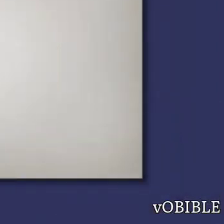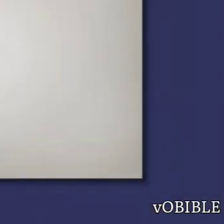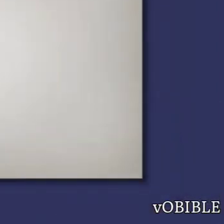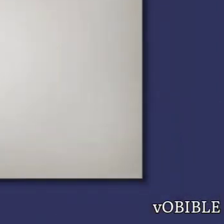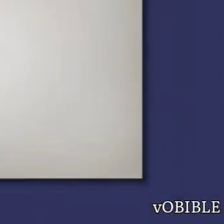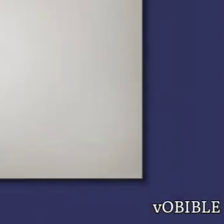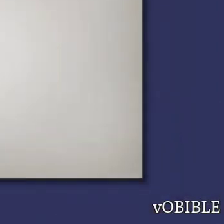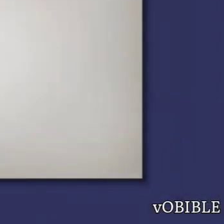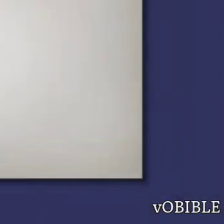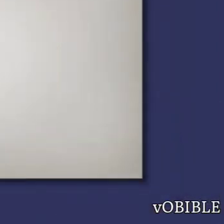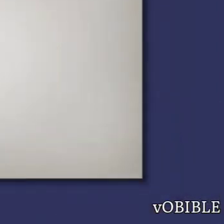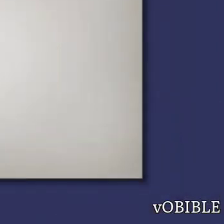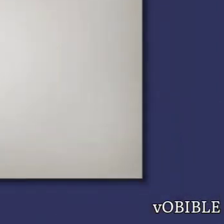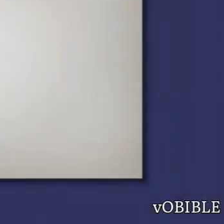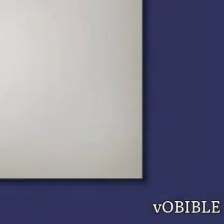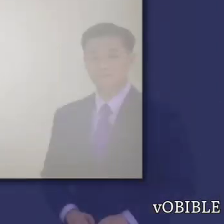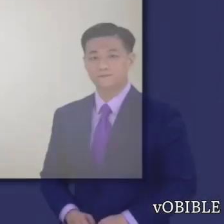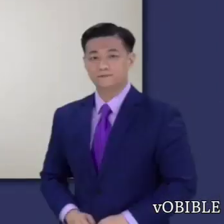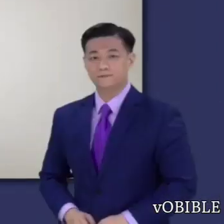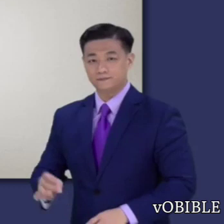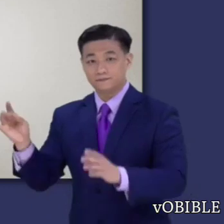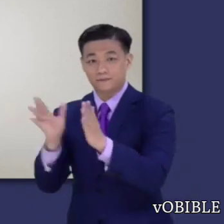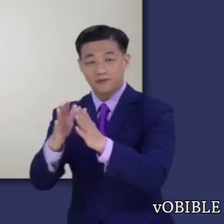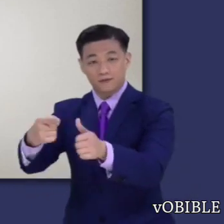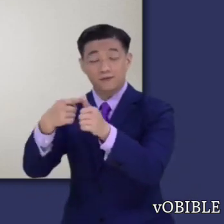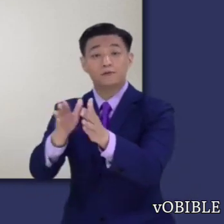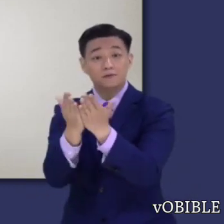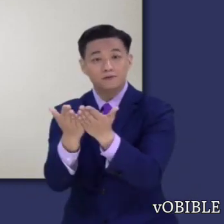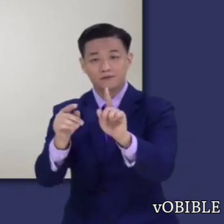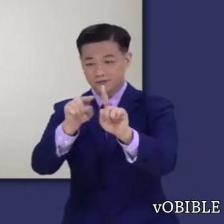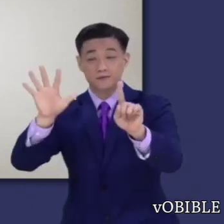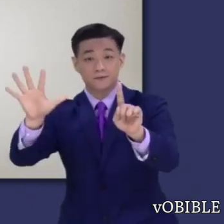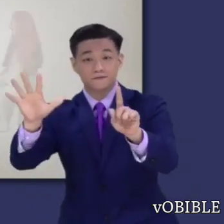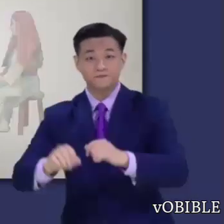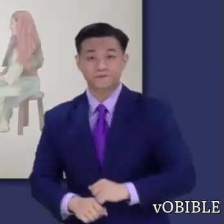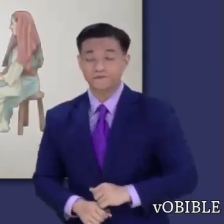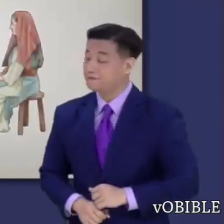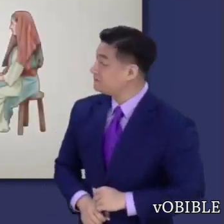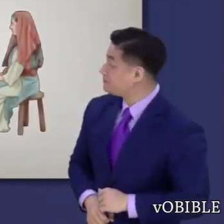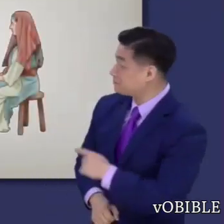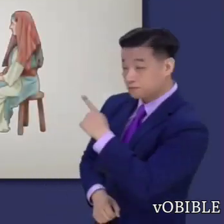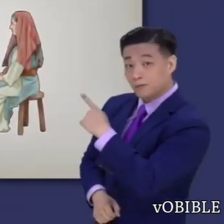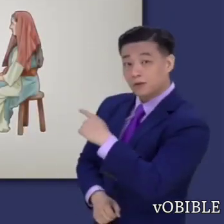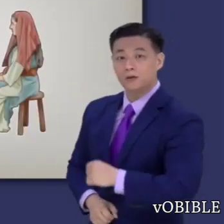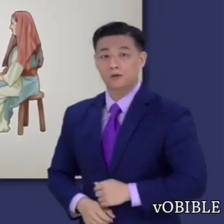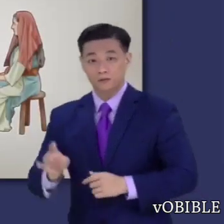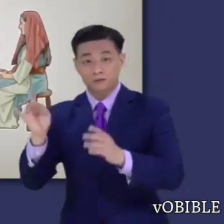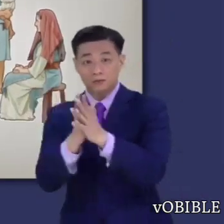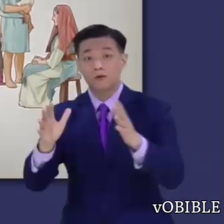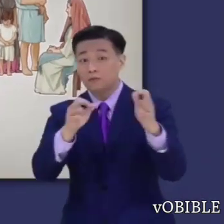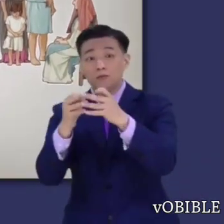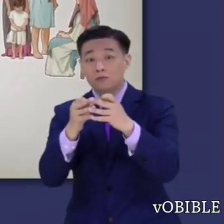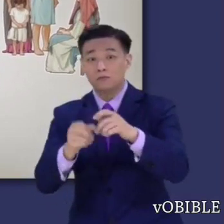帖撒罗尼迦前书一共有5章。第一章，保罗热心称赞会众成员，